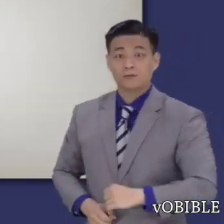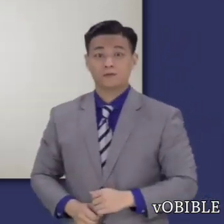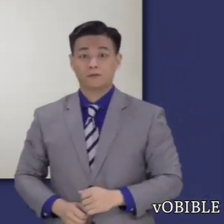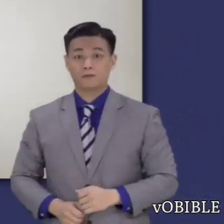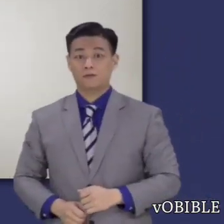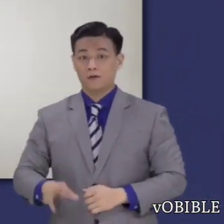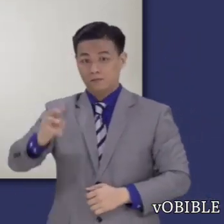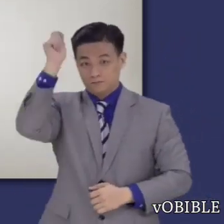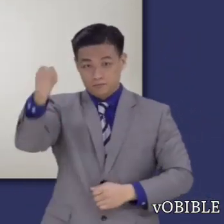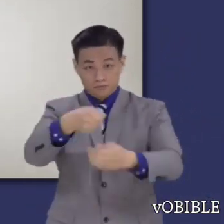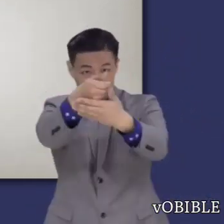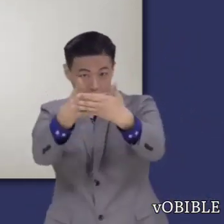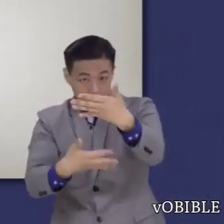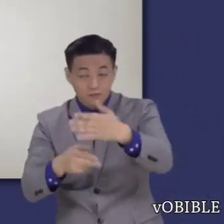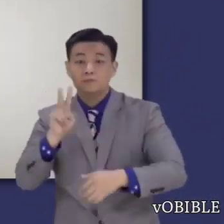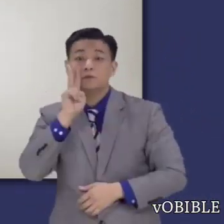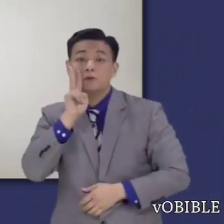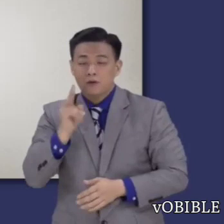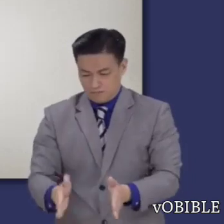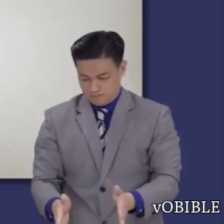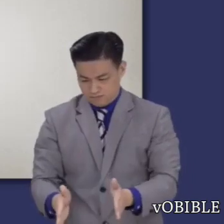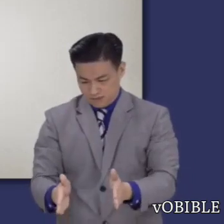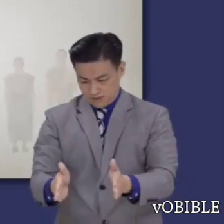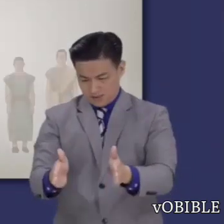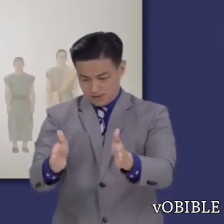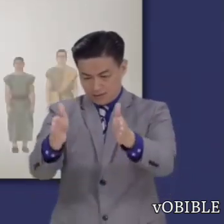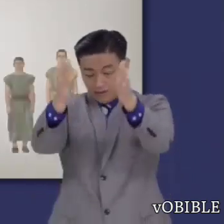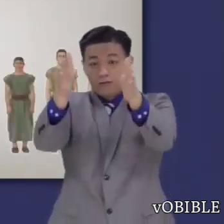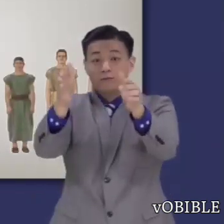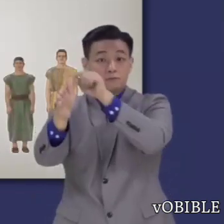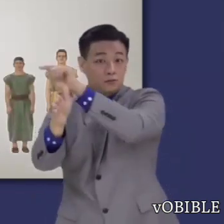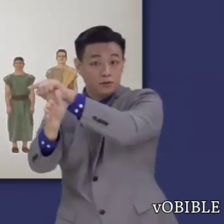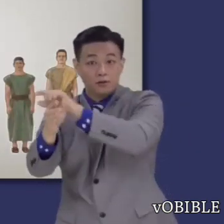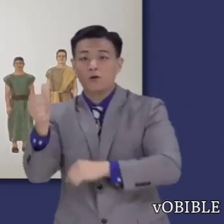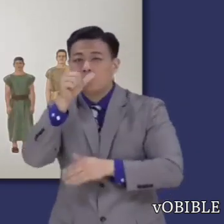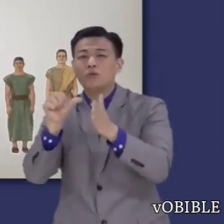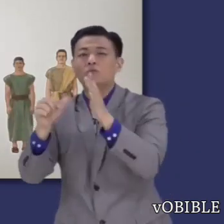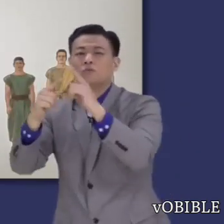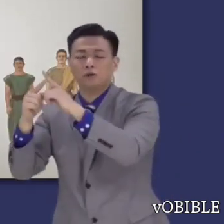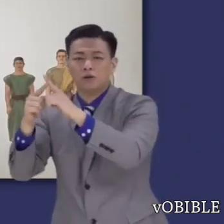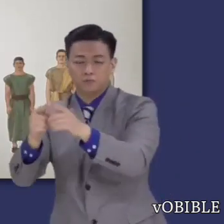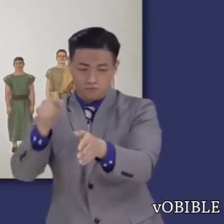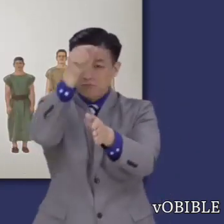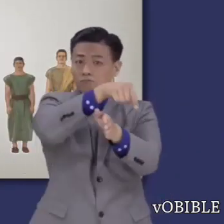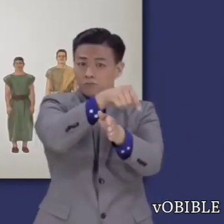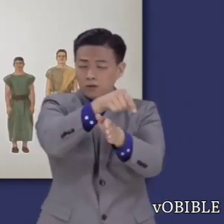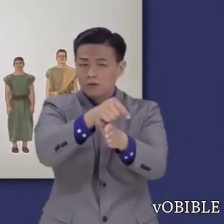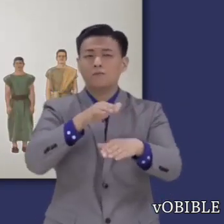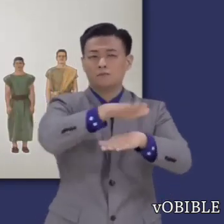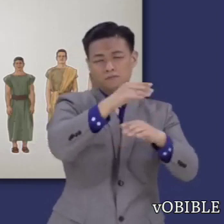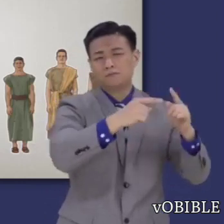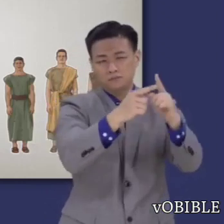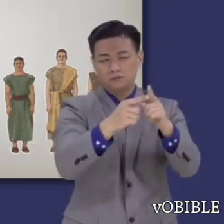第二章，使徒保罗把摩西律法比作一道墙，这道墙长期将犹太人和其他民